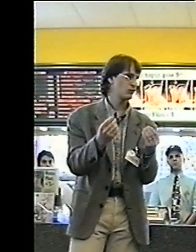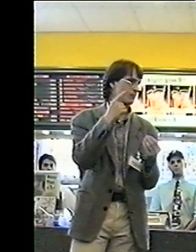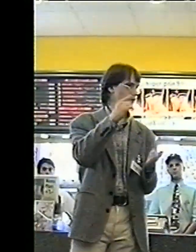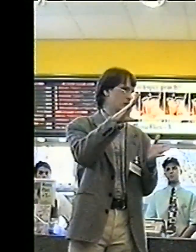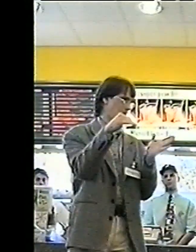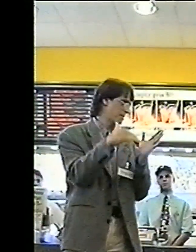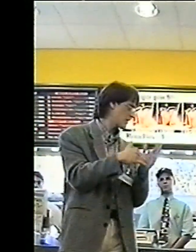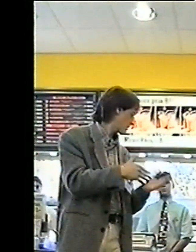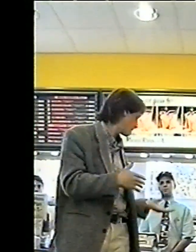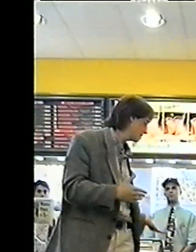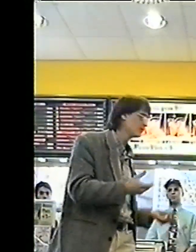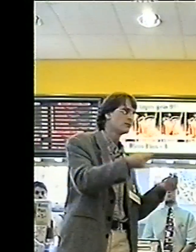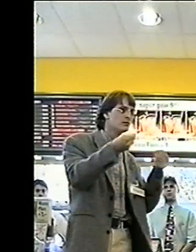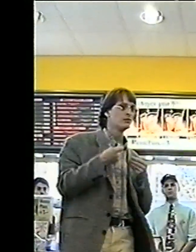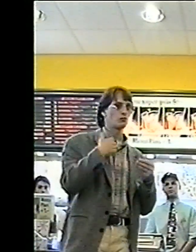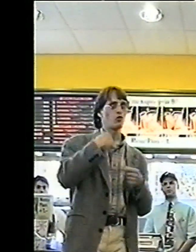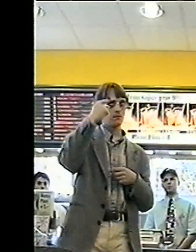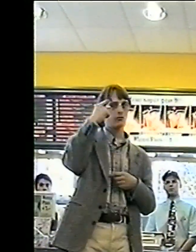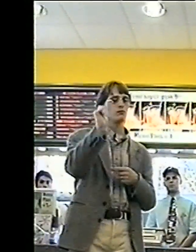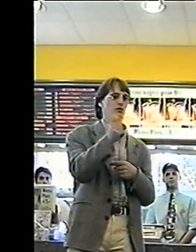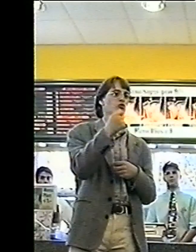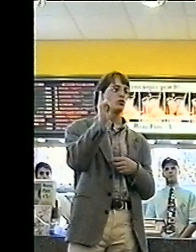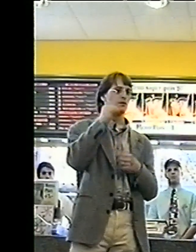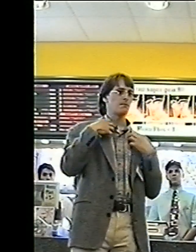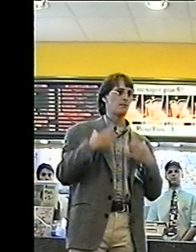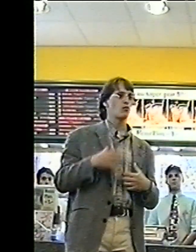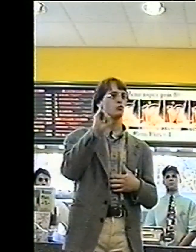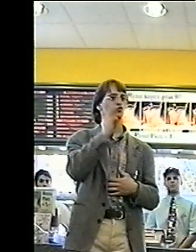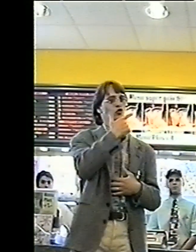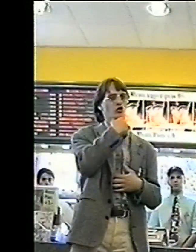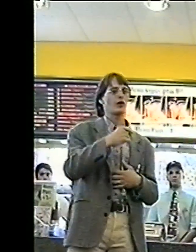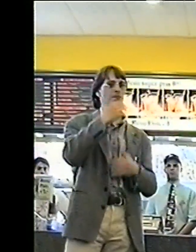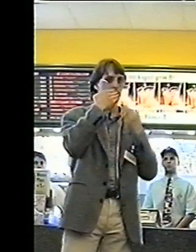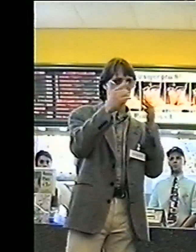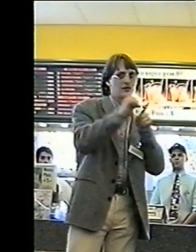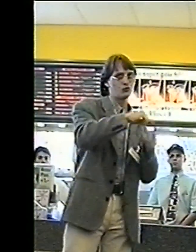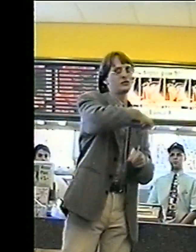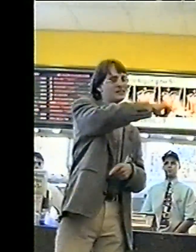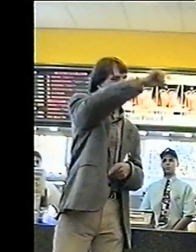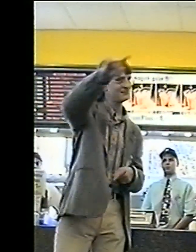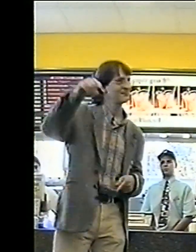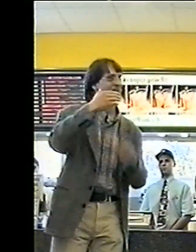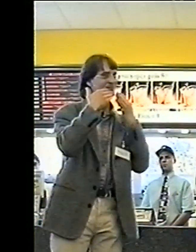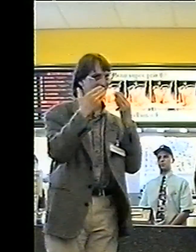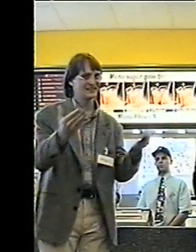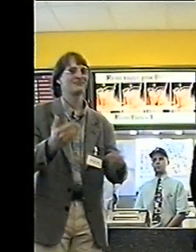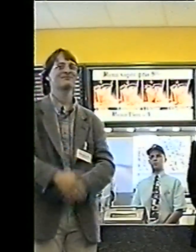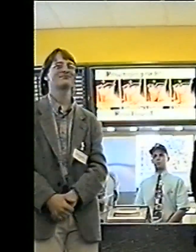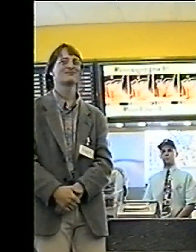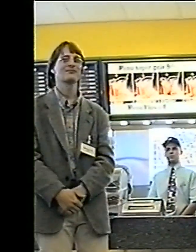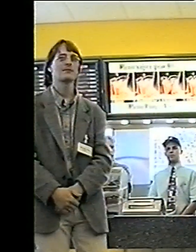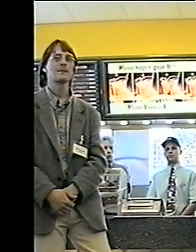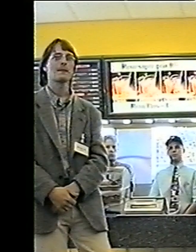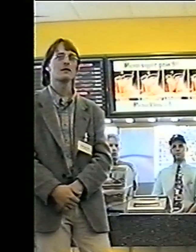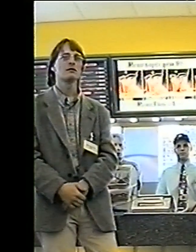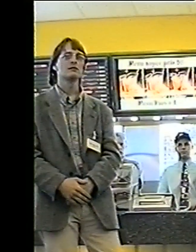Genève. Alors voilà, je vous remercie encore une fois pour le don que vous nous faites. Vous avez pensé aux sourds et malentendants